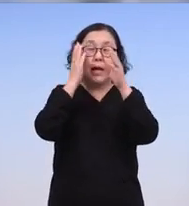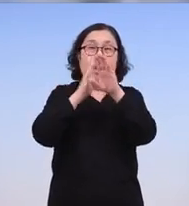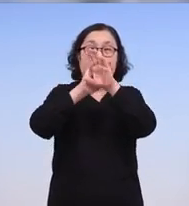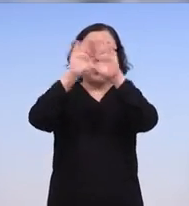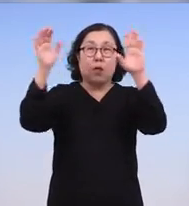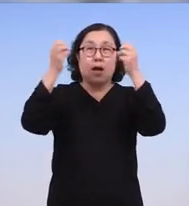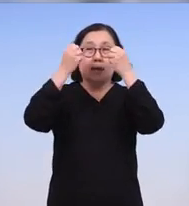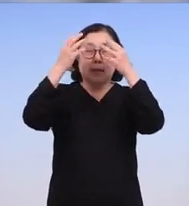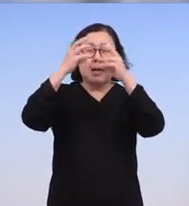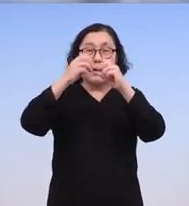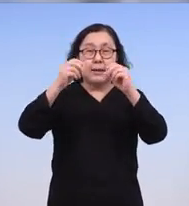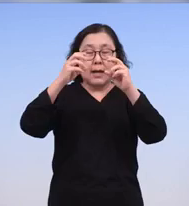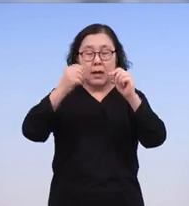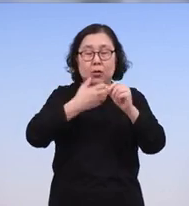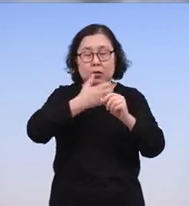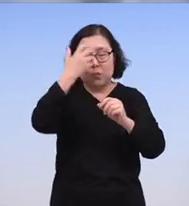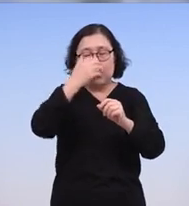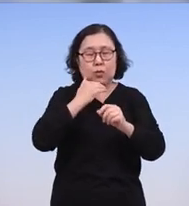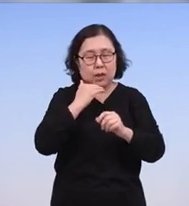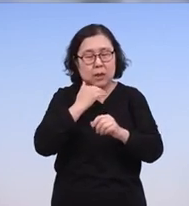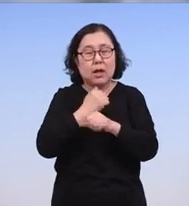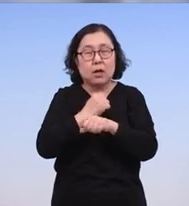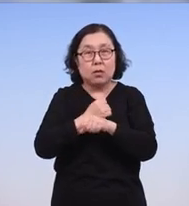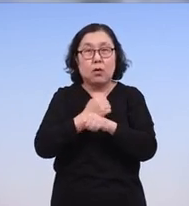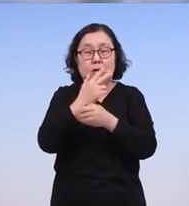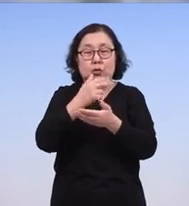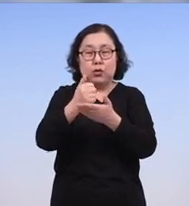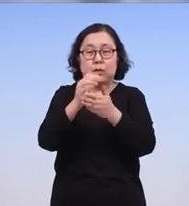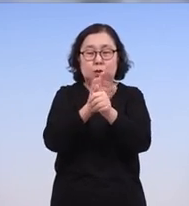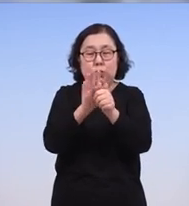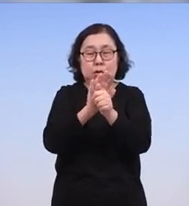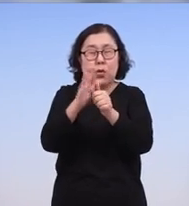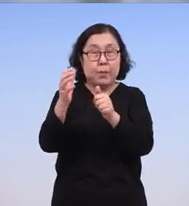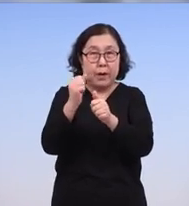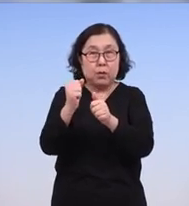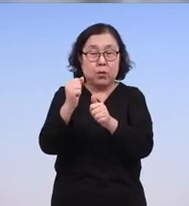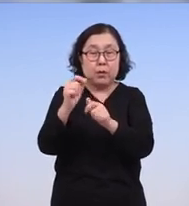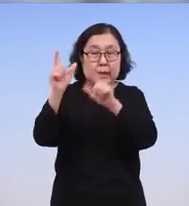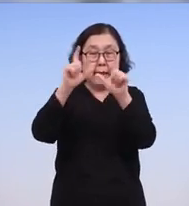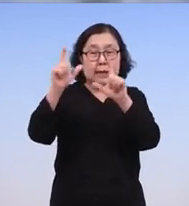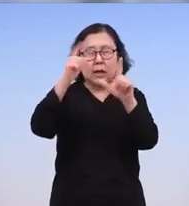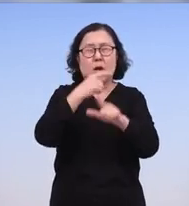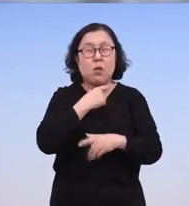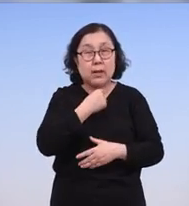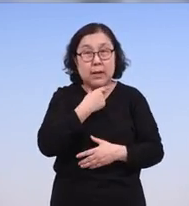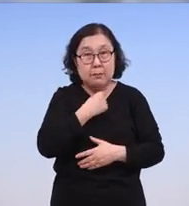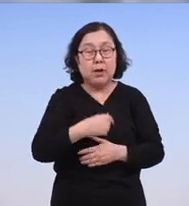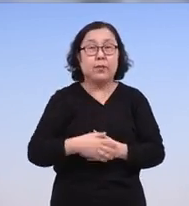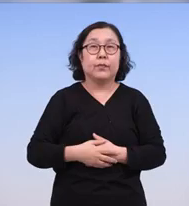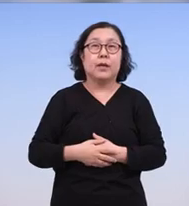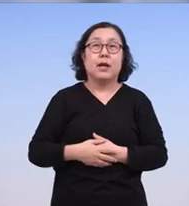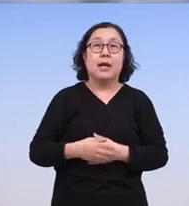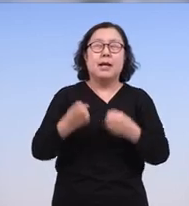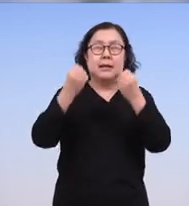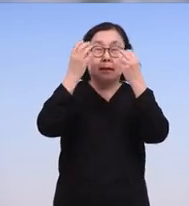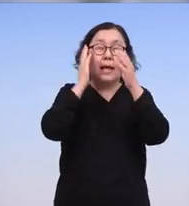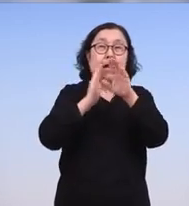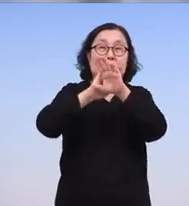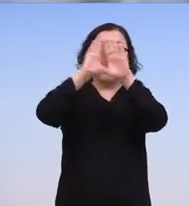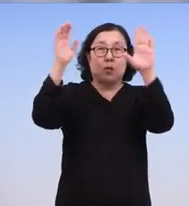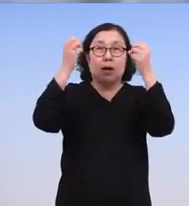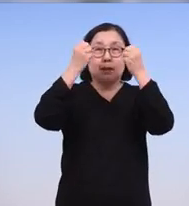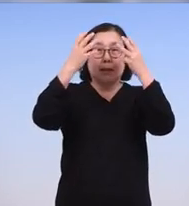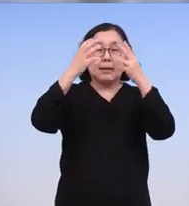새하늘과 새 땅을 꿈꾸고 기대하면서 그렇게 주님의 위로를 받으면서 살아가시기를 원하신다면 늘 우리는 새하늘과 새